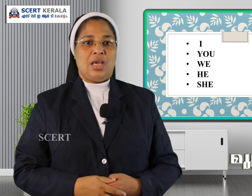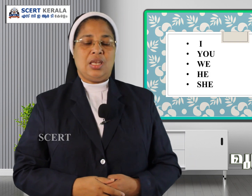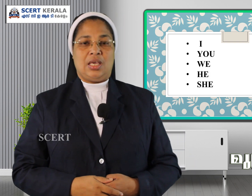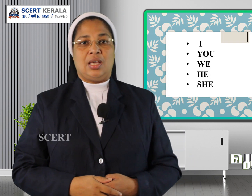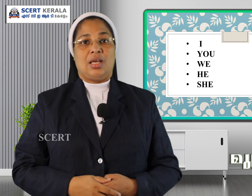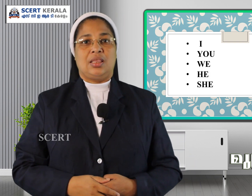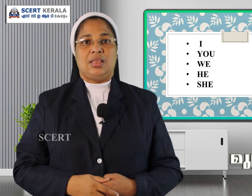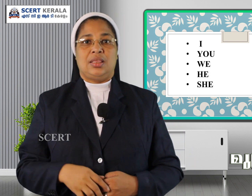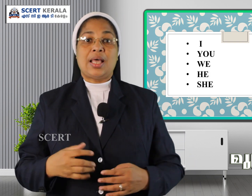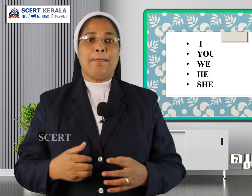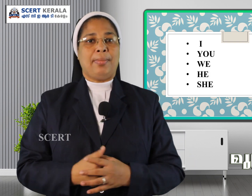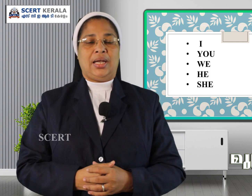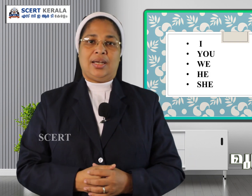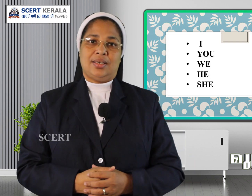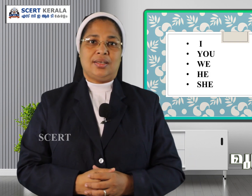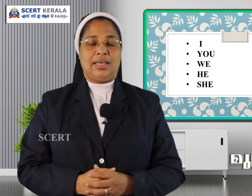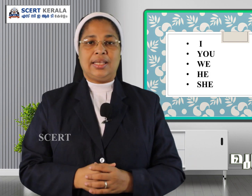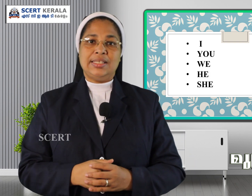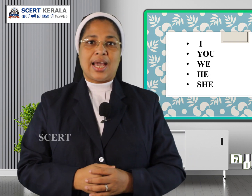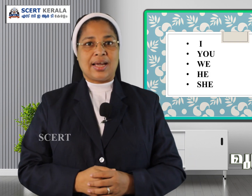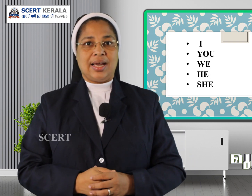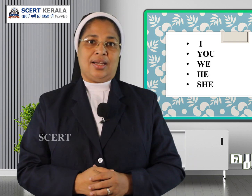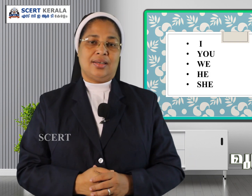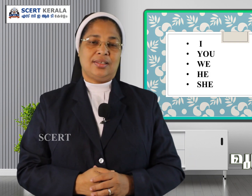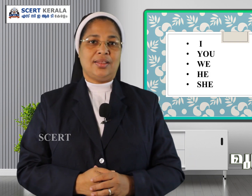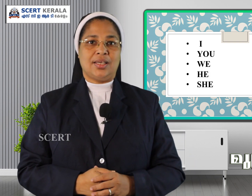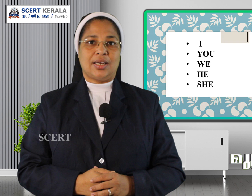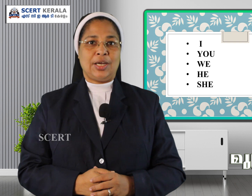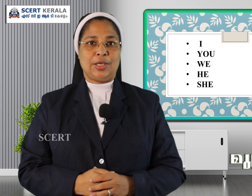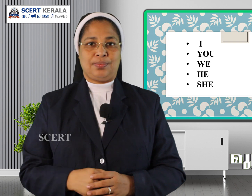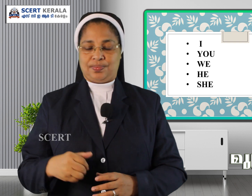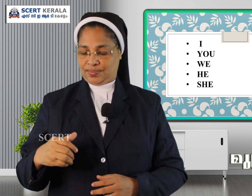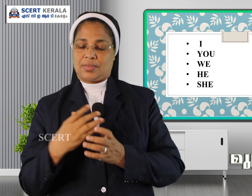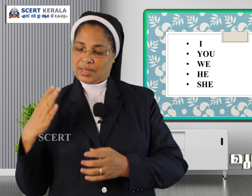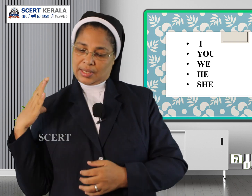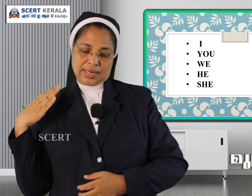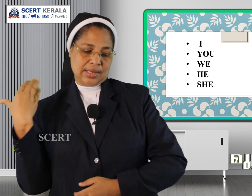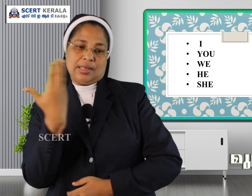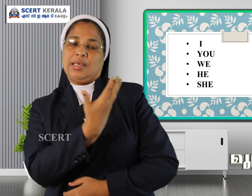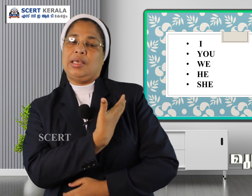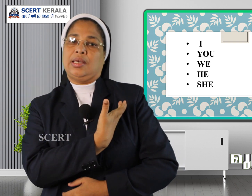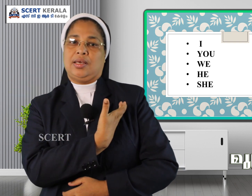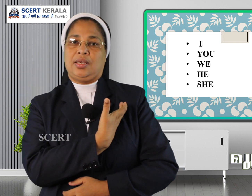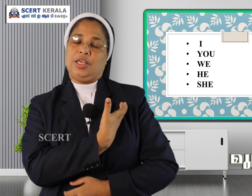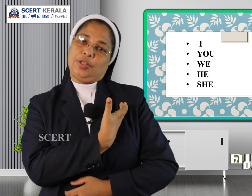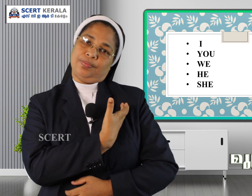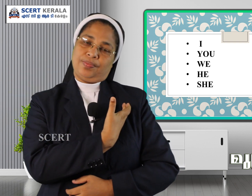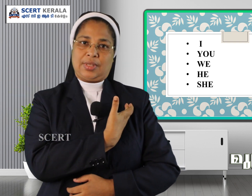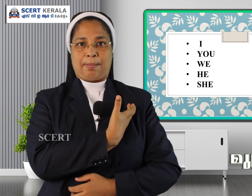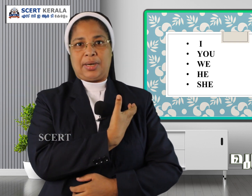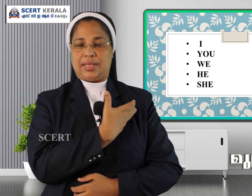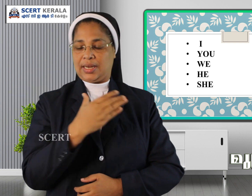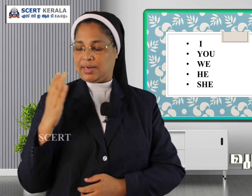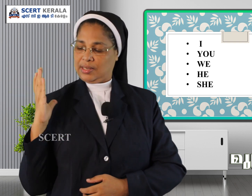ഇനി നമ്മൾ അല്ലെങ്കിൽ ഞങ്ങൾ എന്നെങ്ങനെ കാണിക്കും? അല്ലെങ്കിൽ ഇങ്ങനെ, ഇതും നമ്മൾ തന്നെയാണ്.